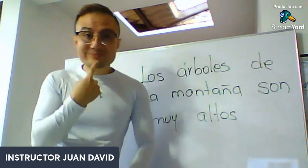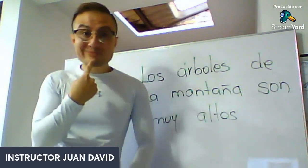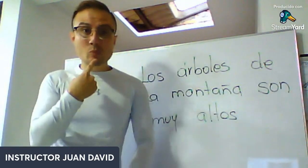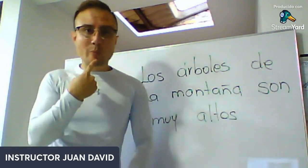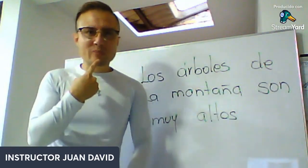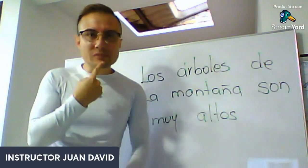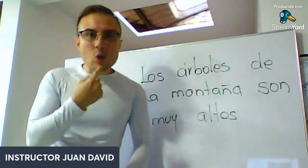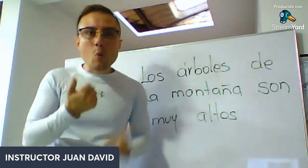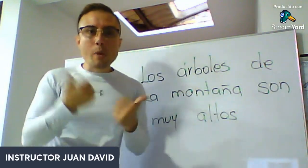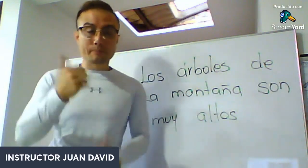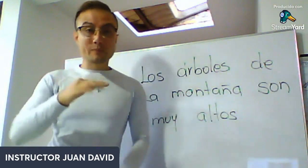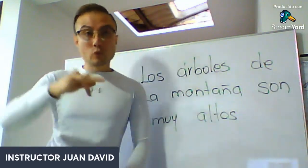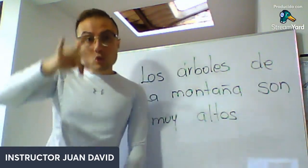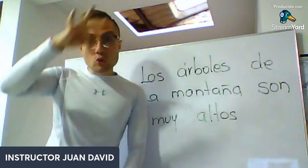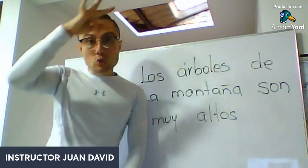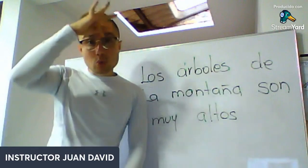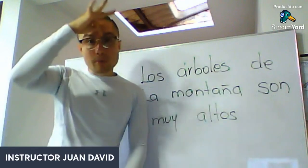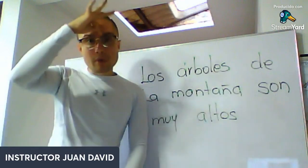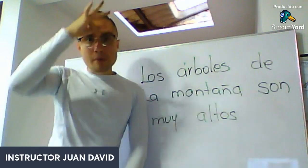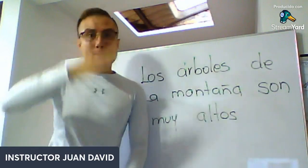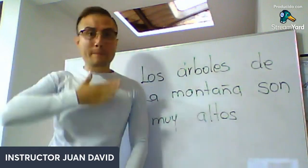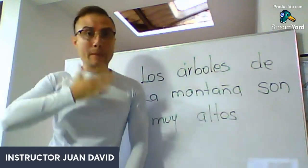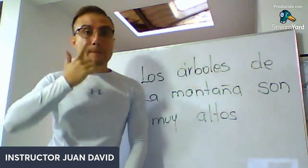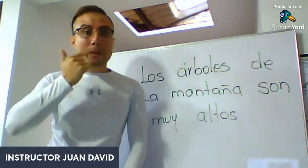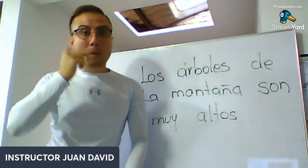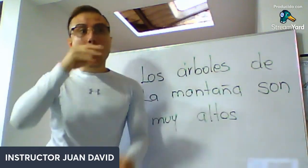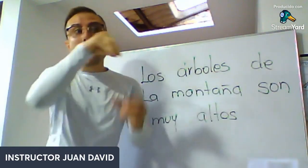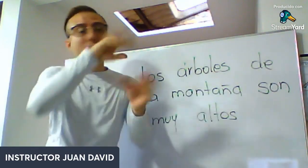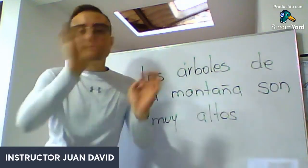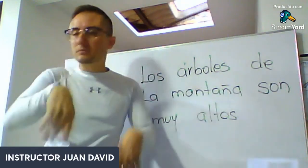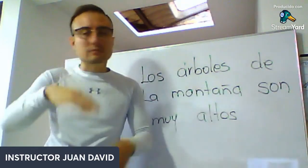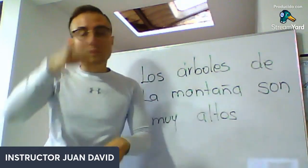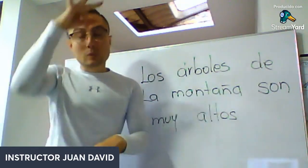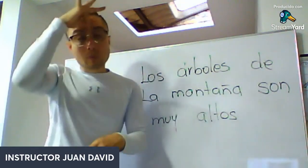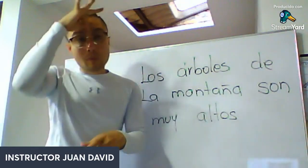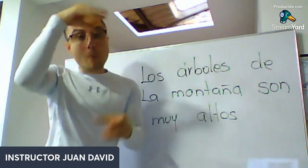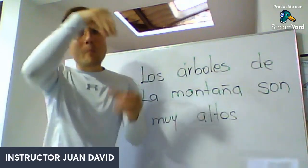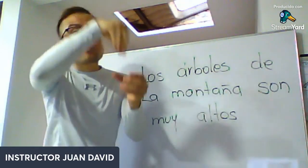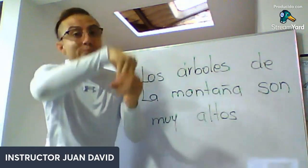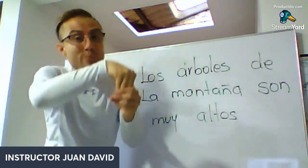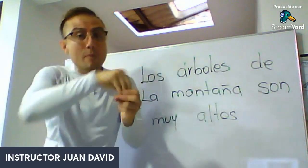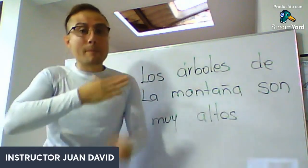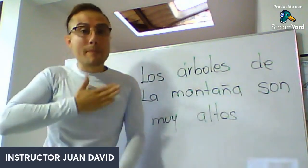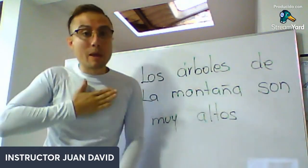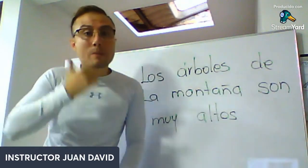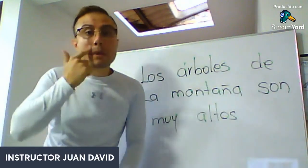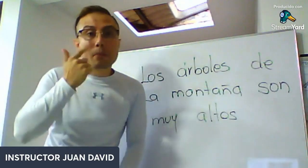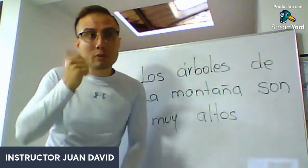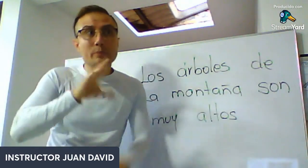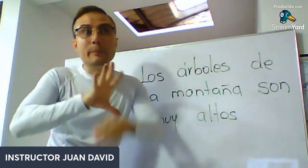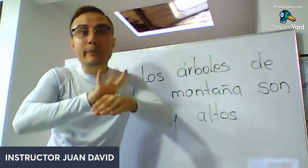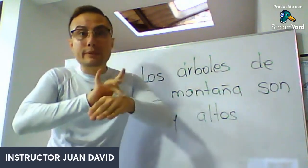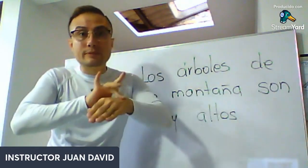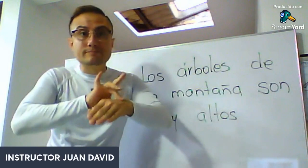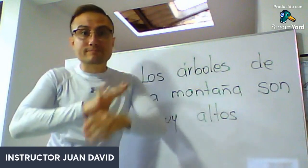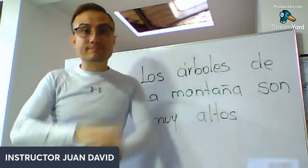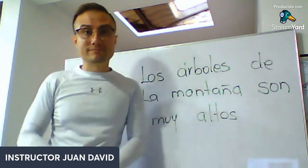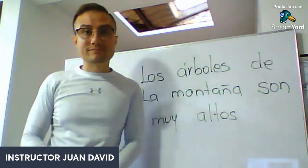contento si algo que tenga implícito tu mensaje por ejemplo si mi papá